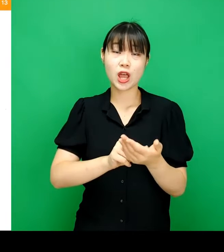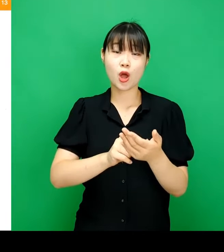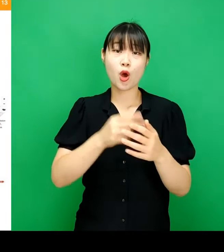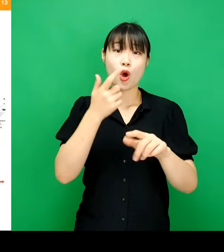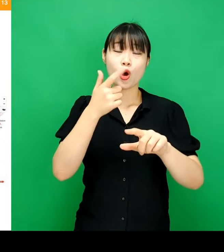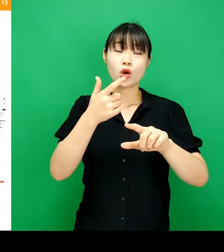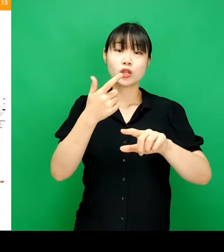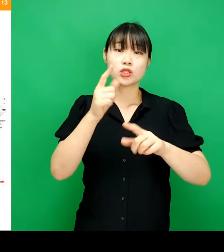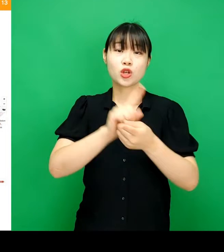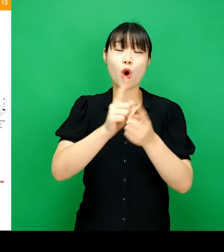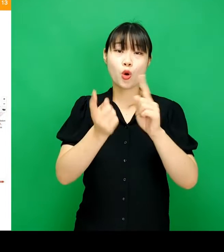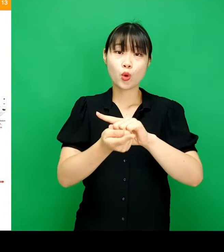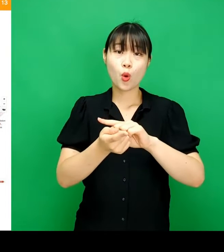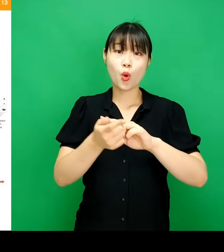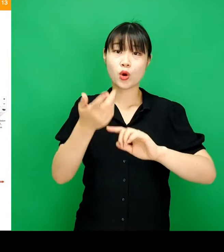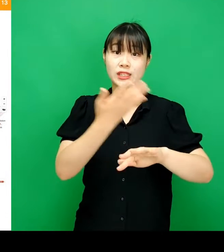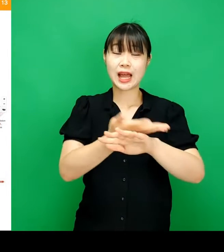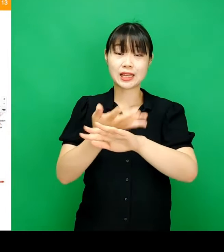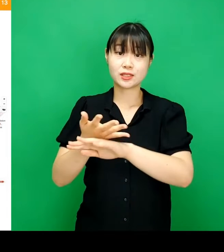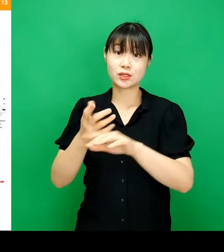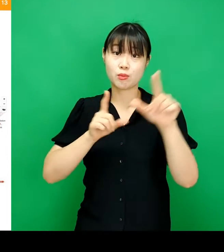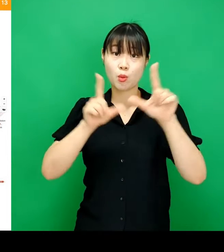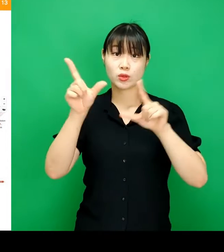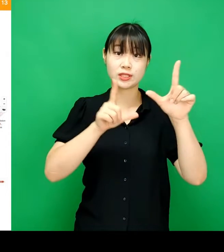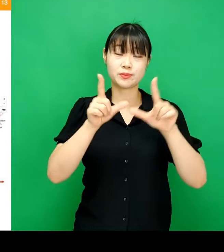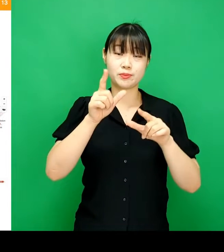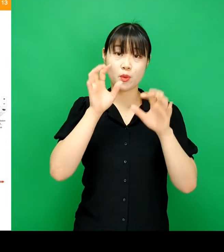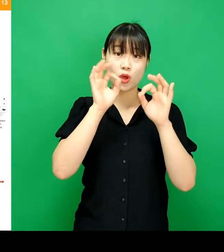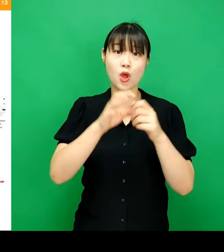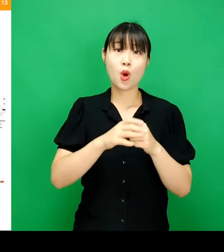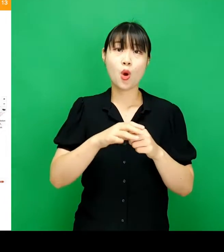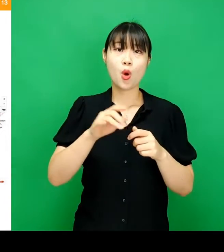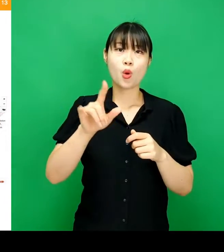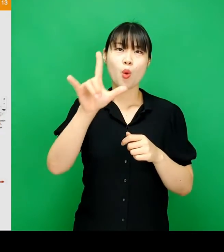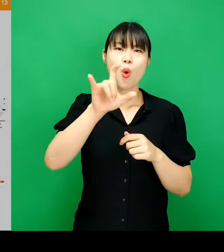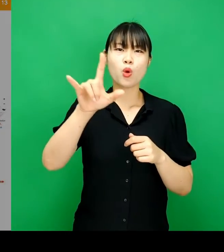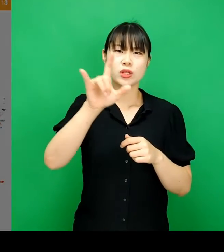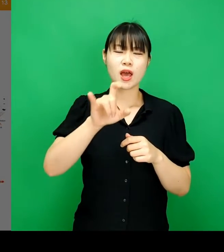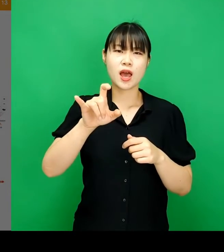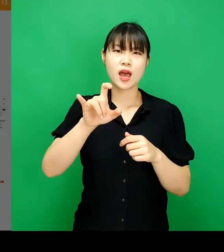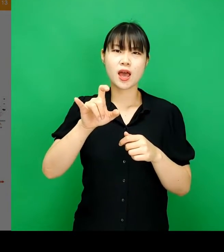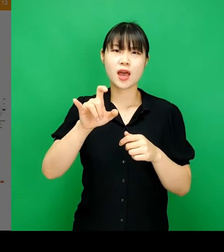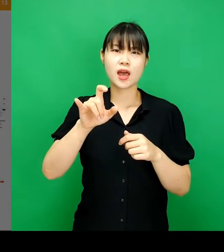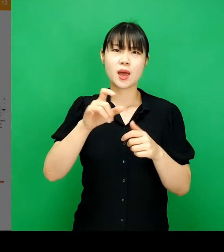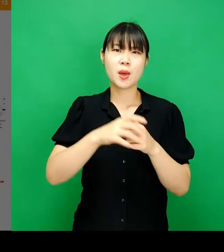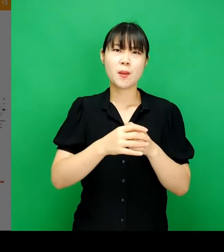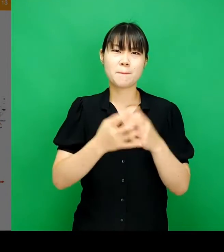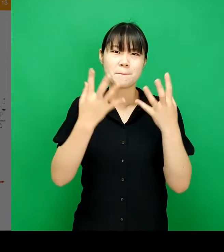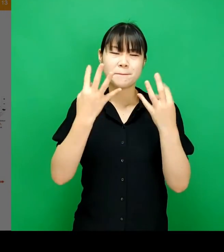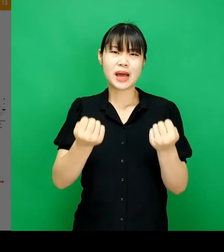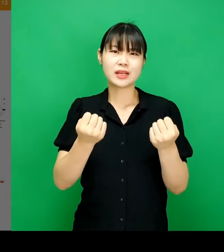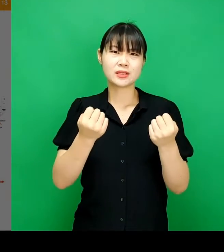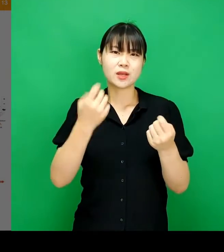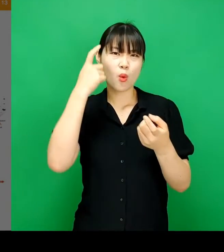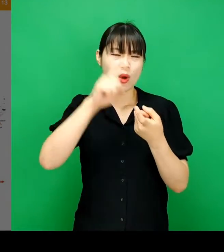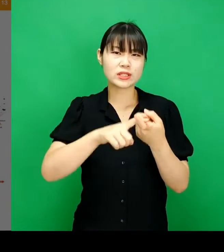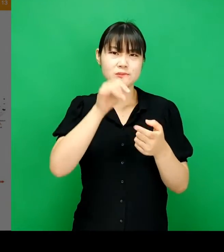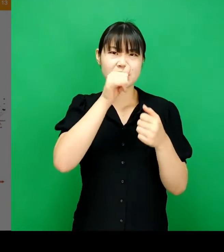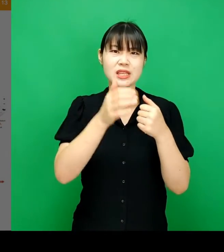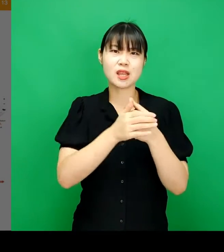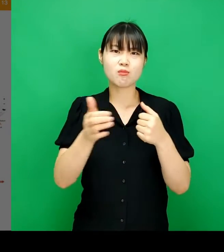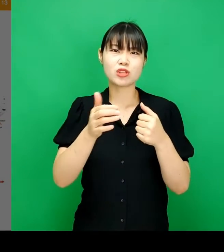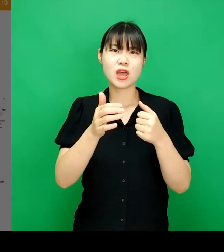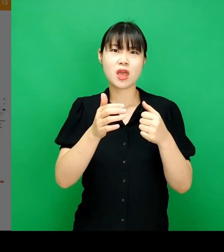이번엔 하나의 큰 주제로 서로 다른 시각화가 나온 사례를 살펴보겠습니다. 코로나19는 전 세계인이 관심을 가진